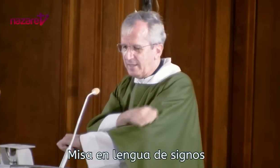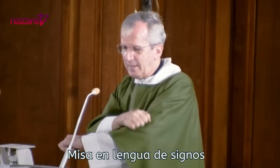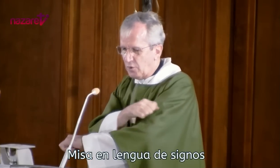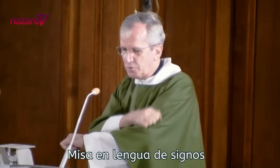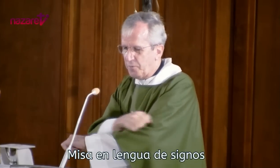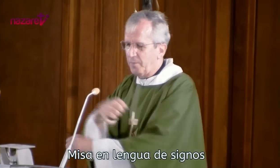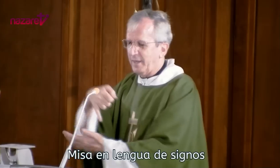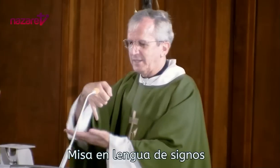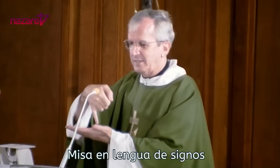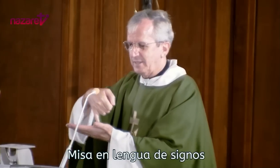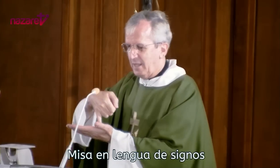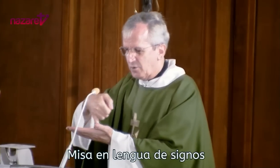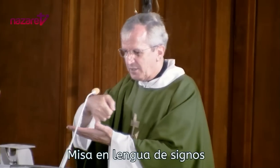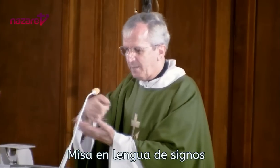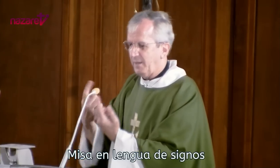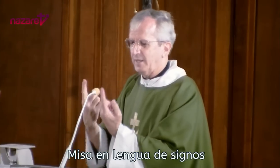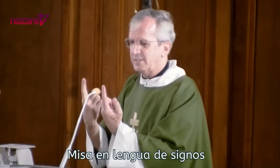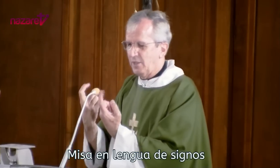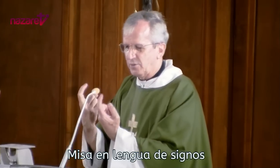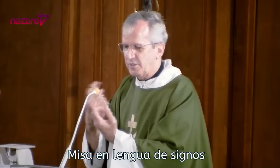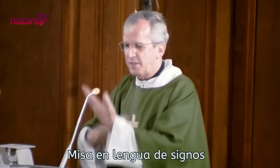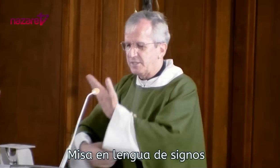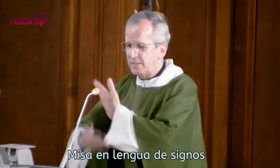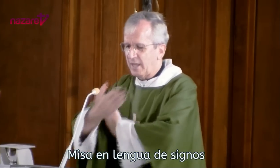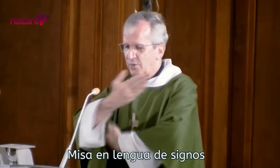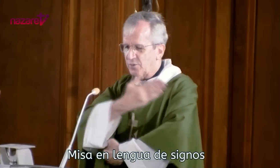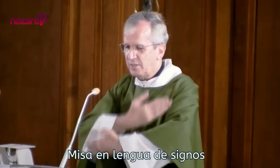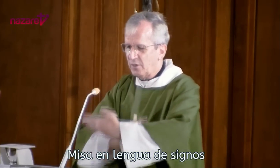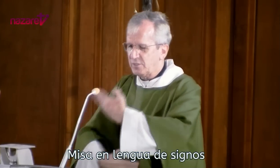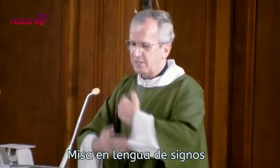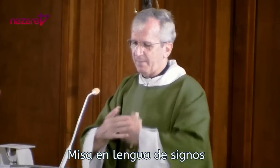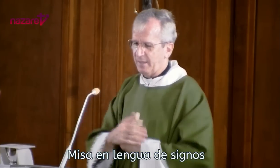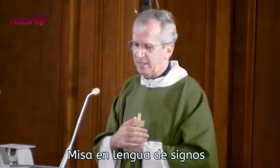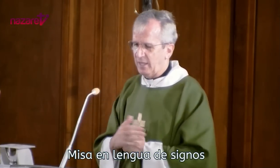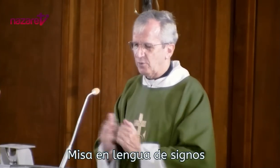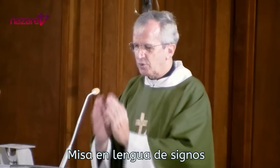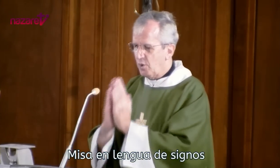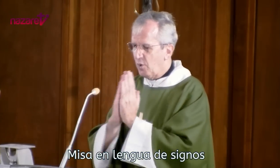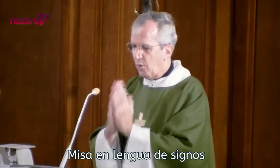los pobres, de los débiles, de los necesitados, de los discapacitados.